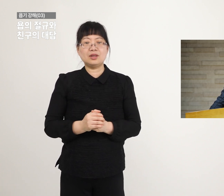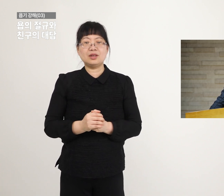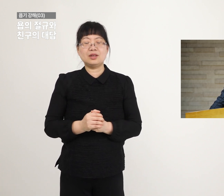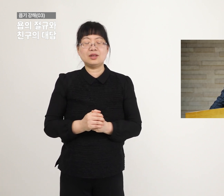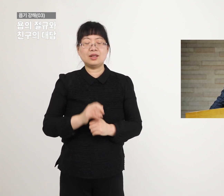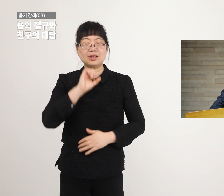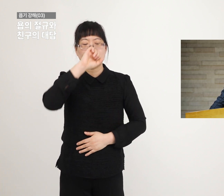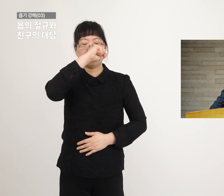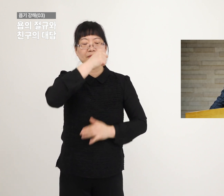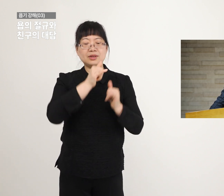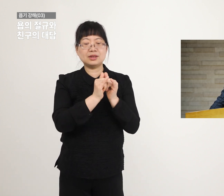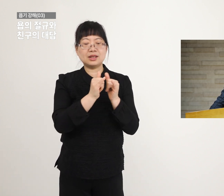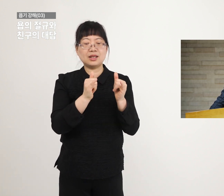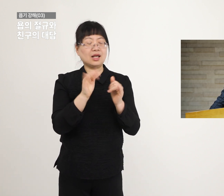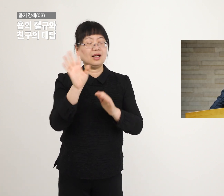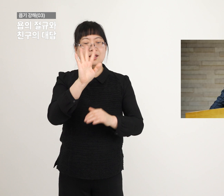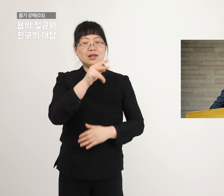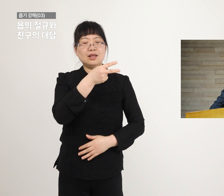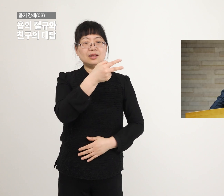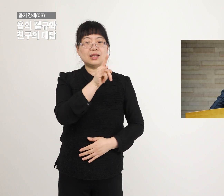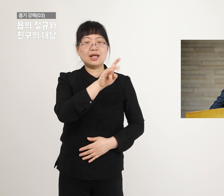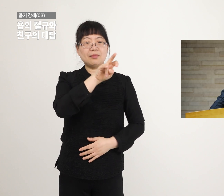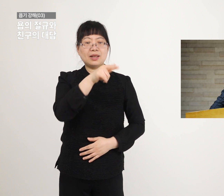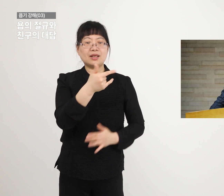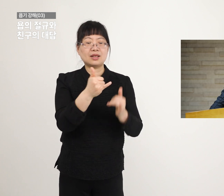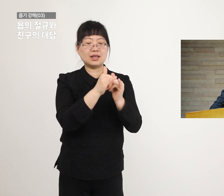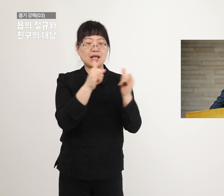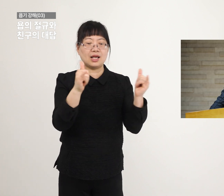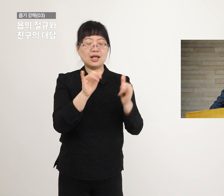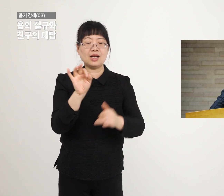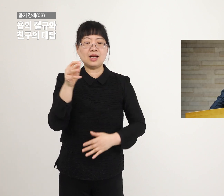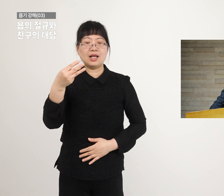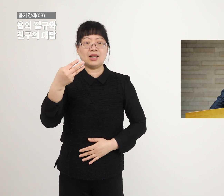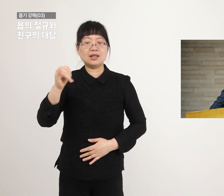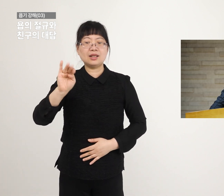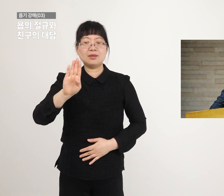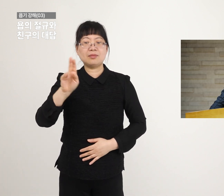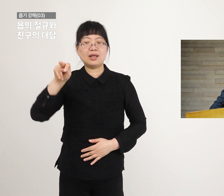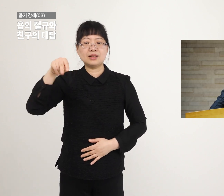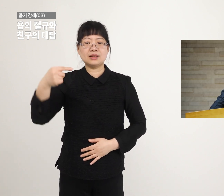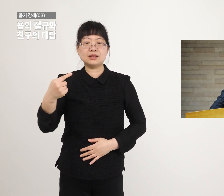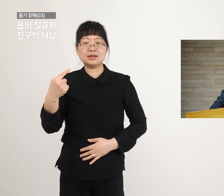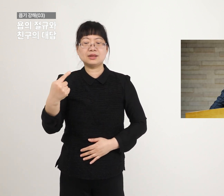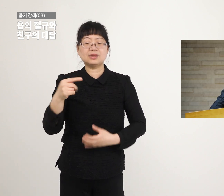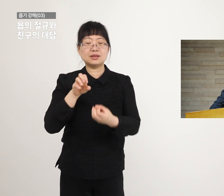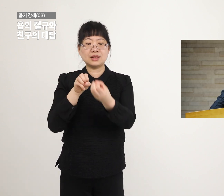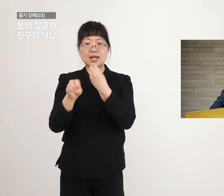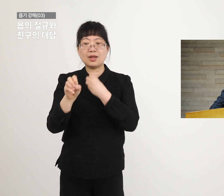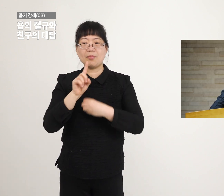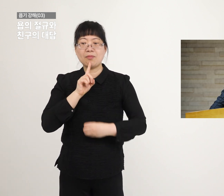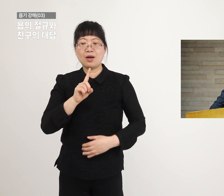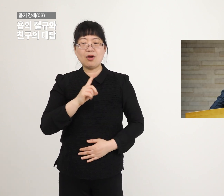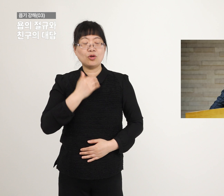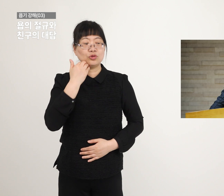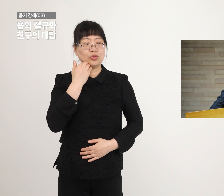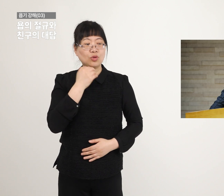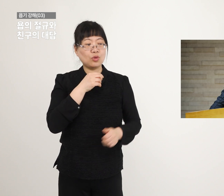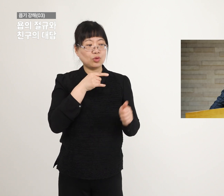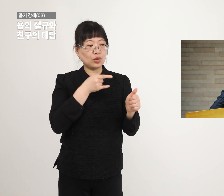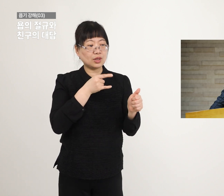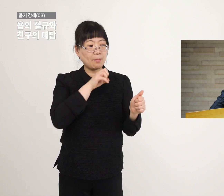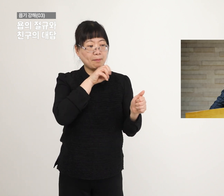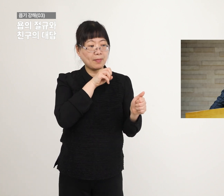대만 사람 엘리바스가 대답하여 이르되 누가 네게 말하면